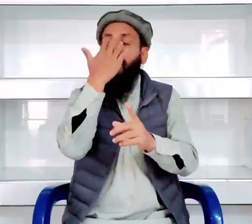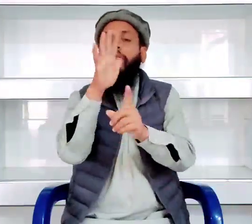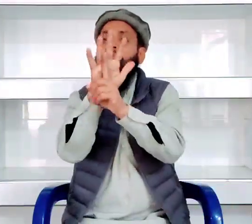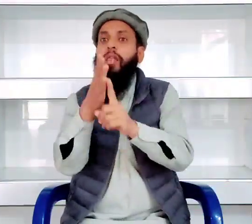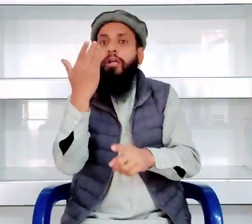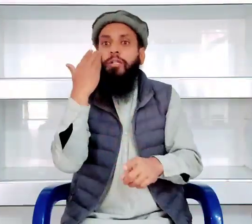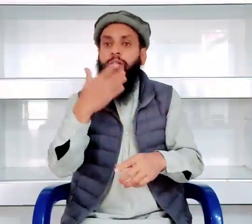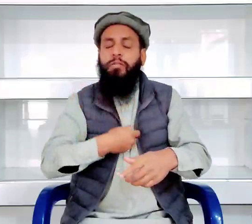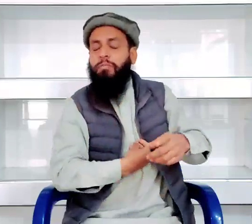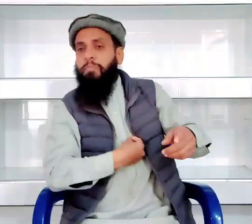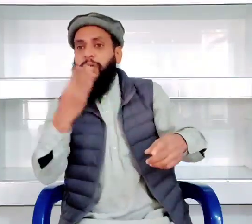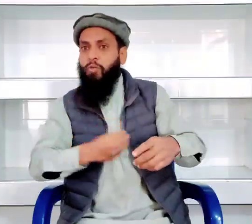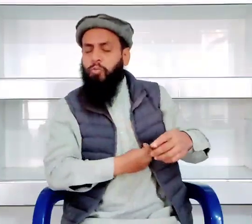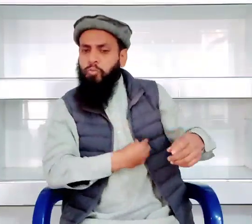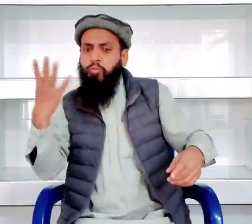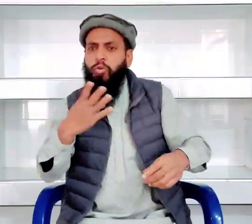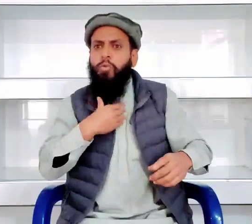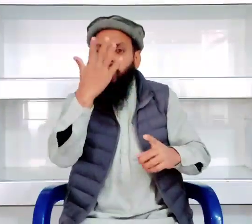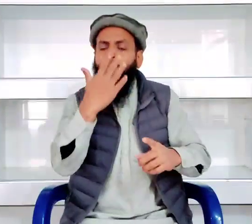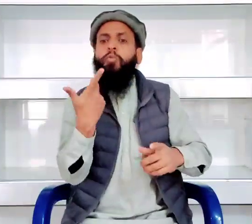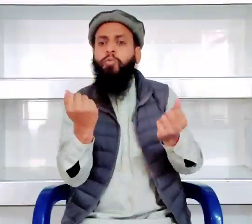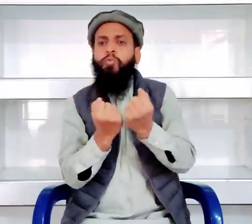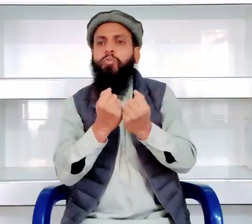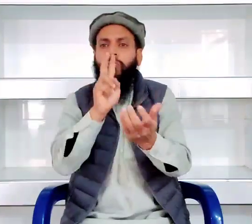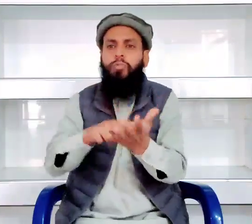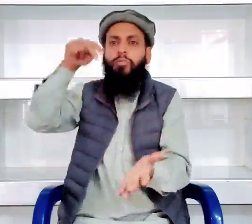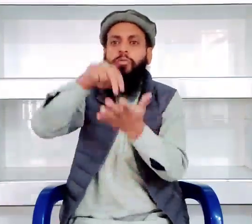مع النبیین والصدیقین والشہداء